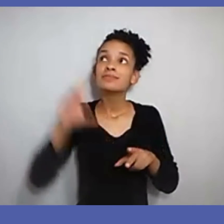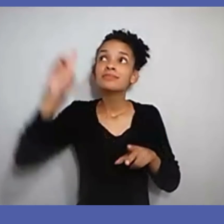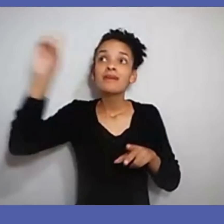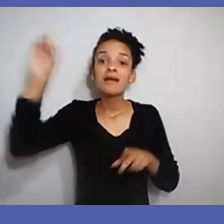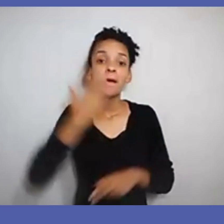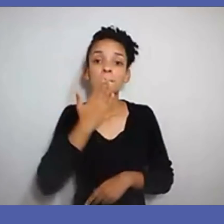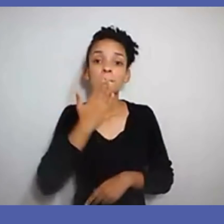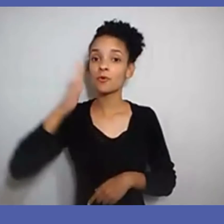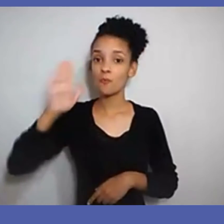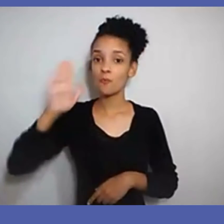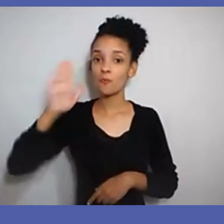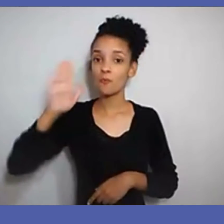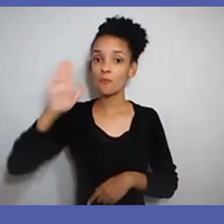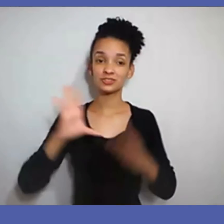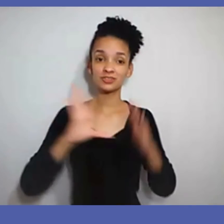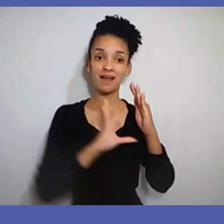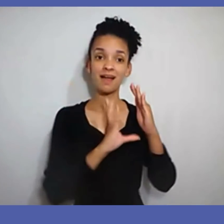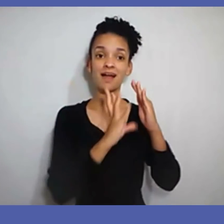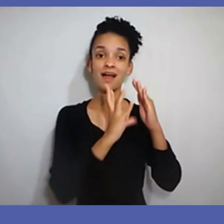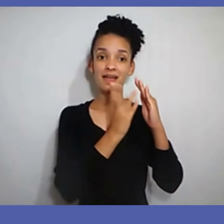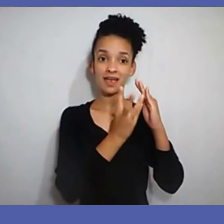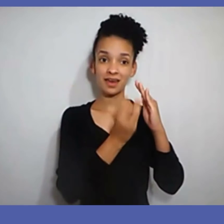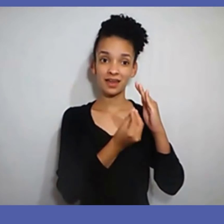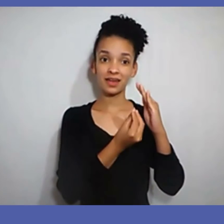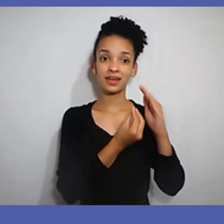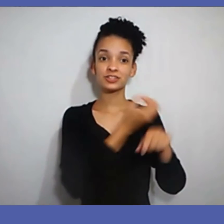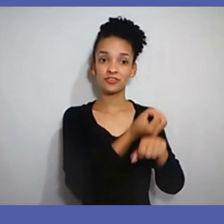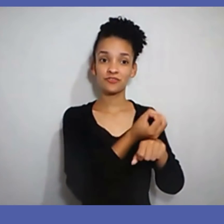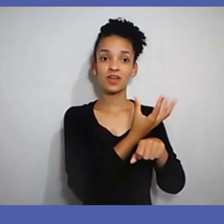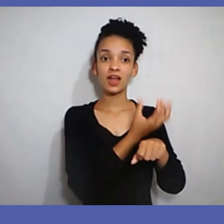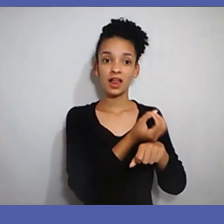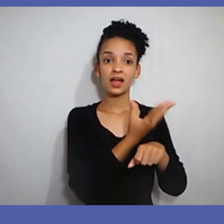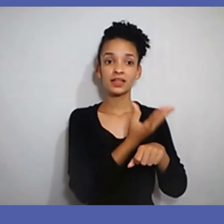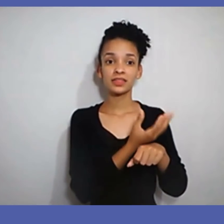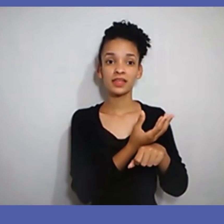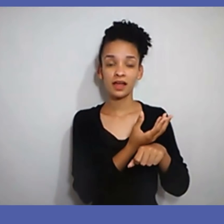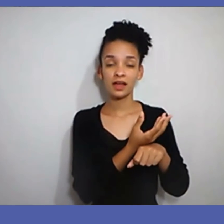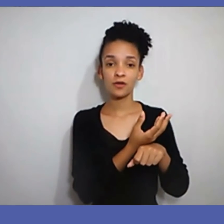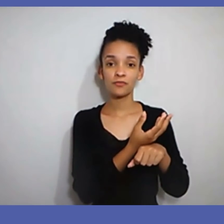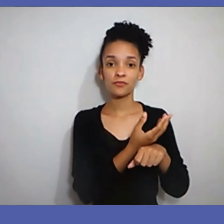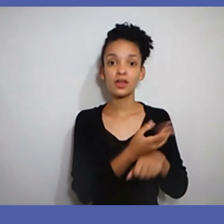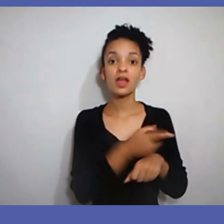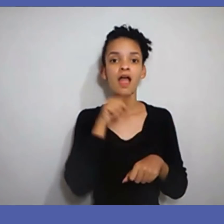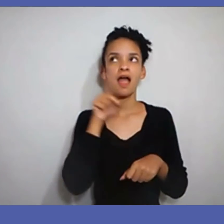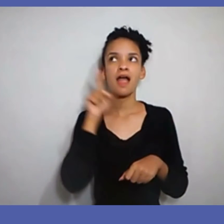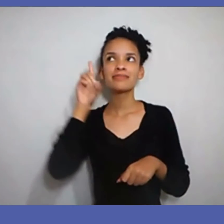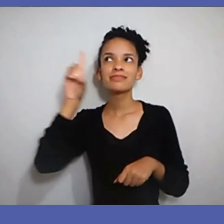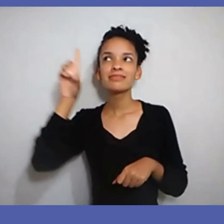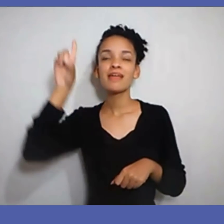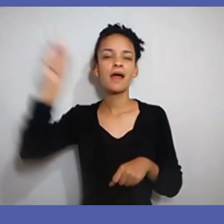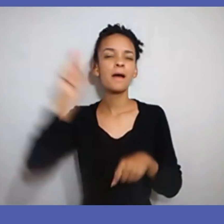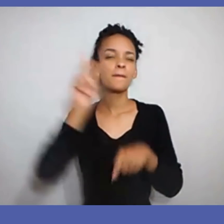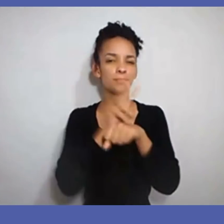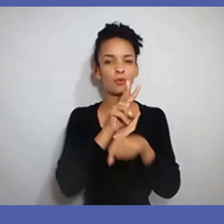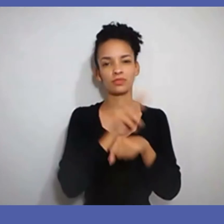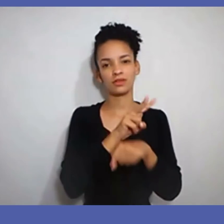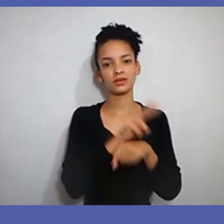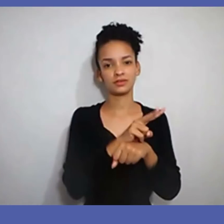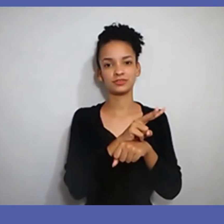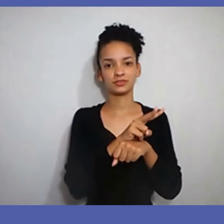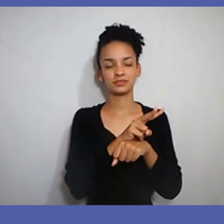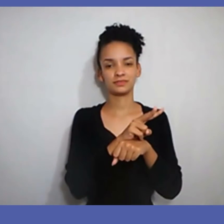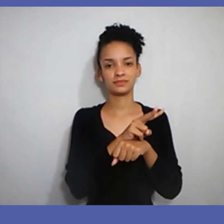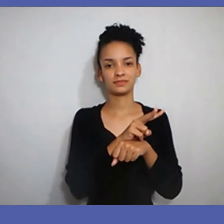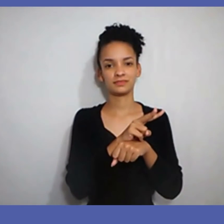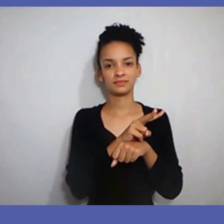igreja em Filadélfia, que Ele os guardará, da grande tribulação. E eu quero ser